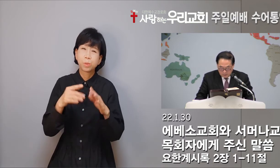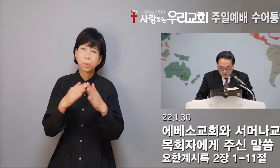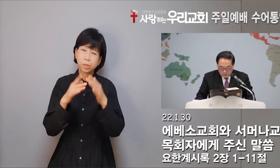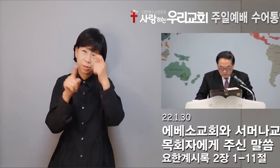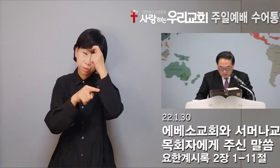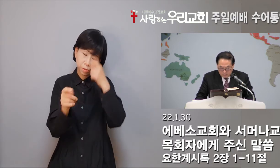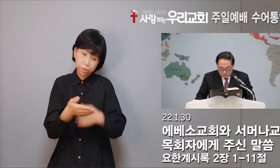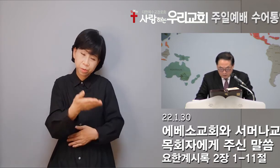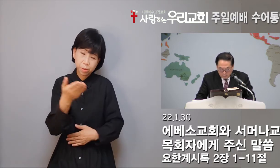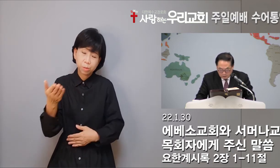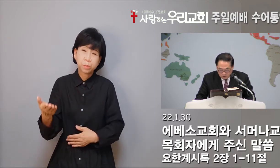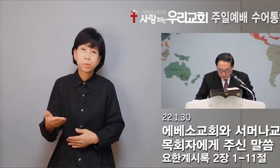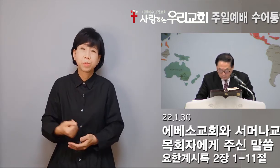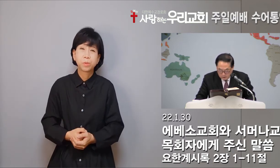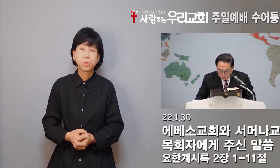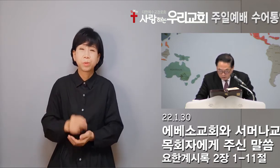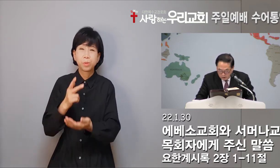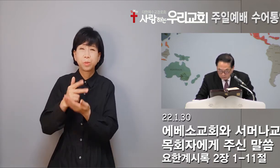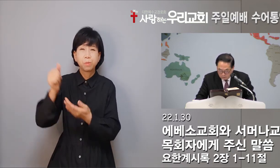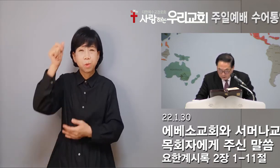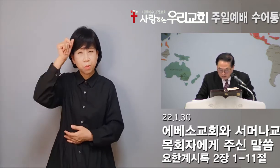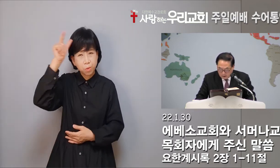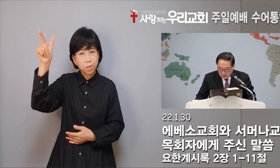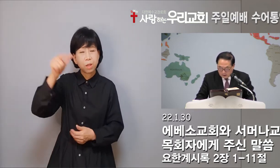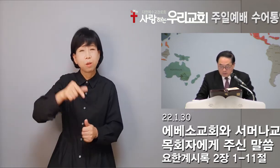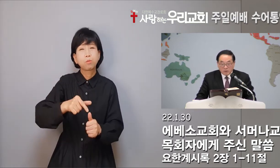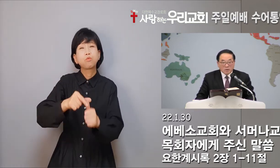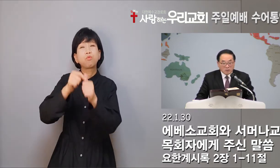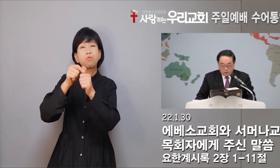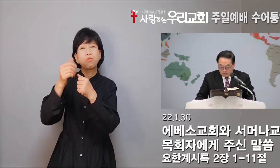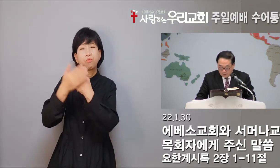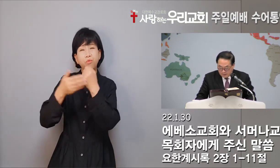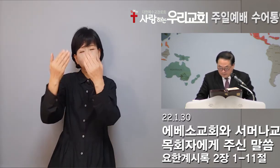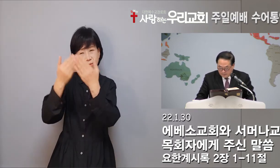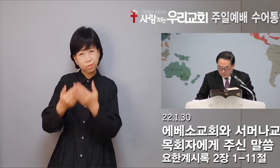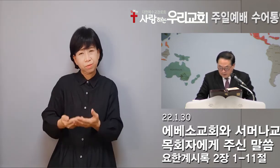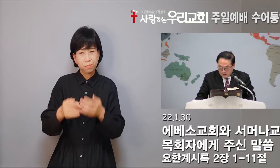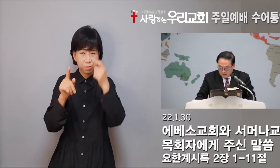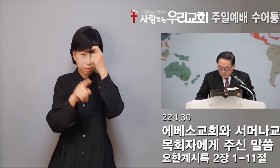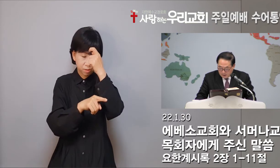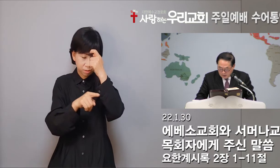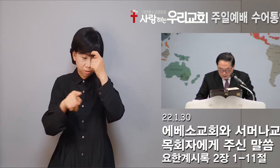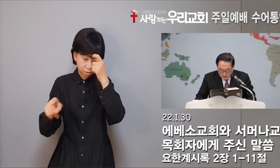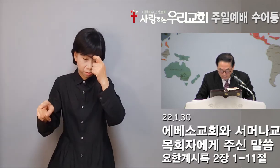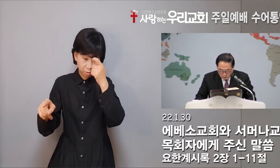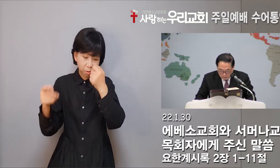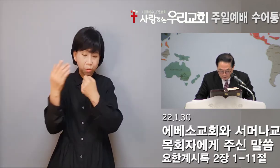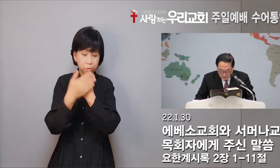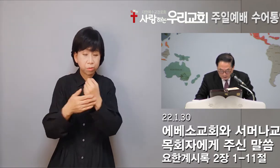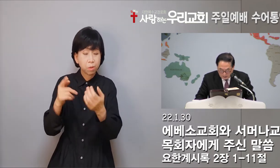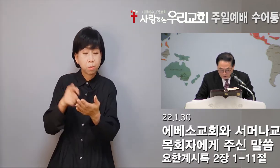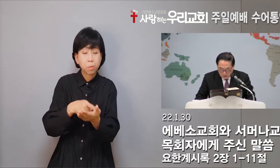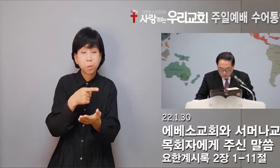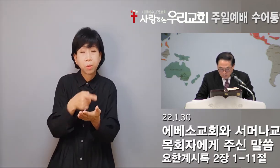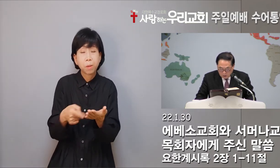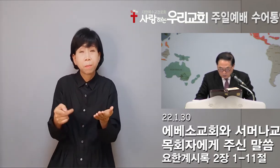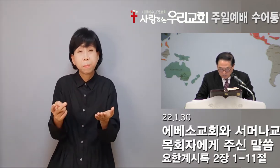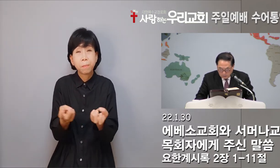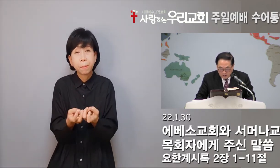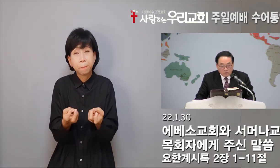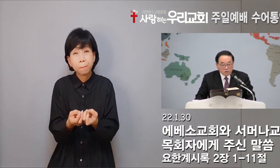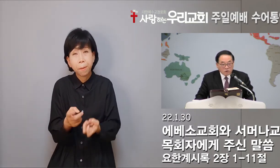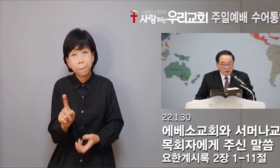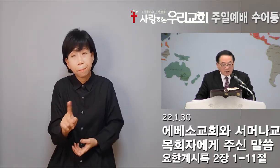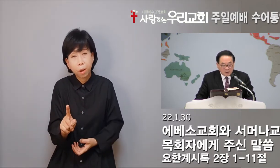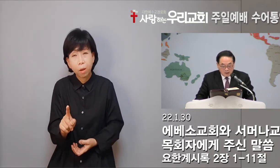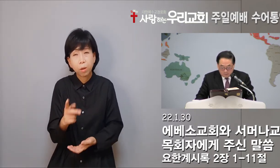여러분, 우리 모두는 주님의 위대한 구원의 은혜를 입은 성도입니다. 이 은혜에 보답하는 길은 오직